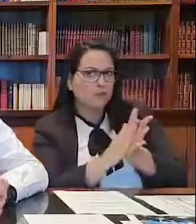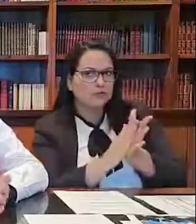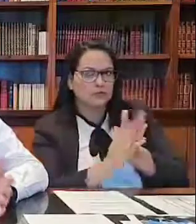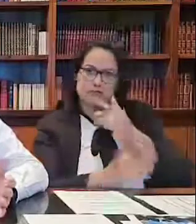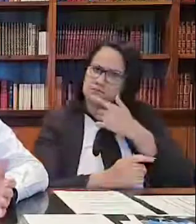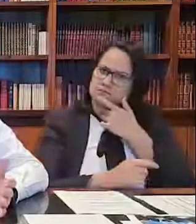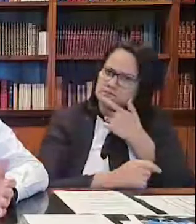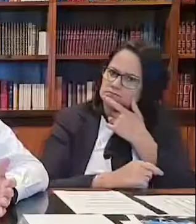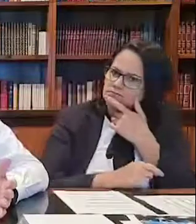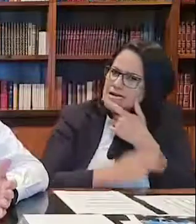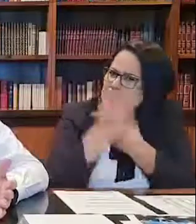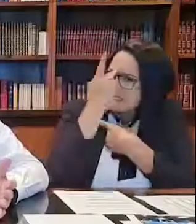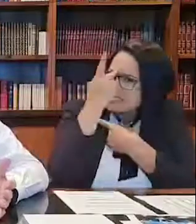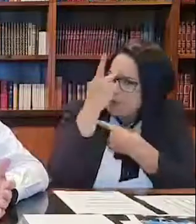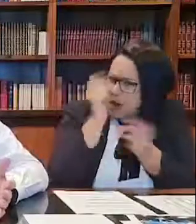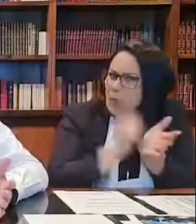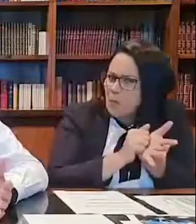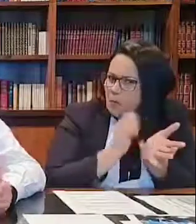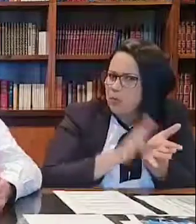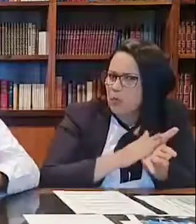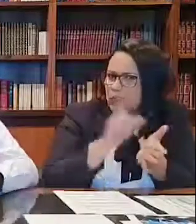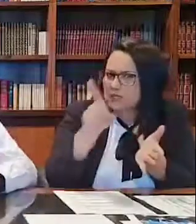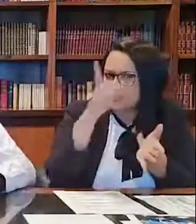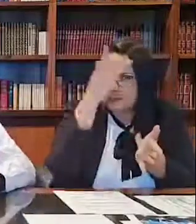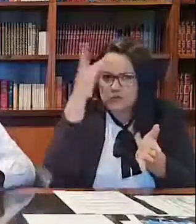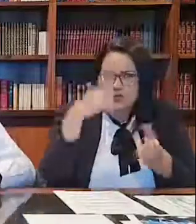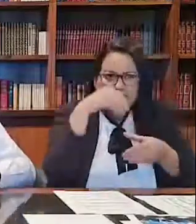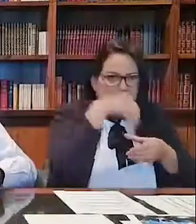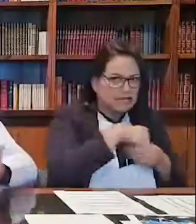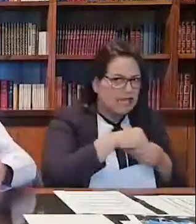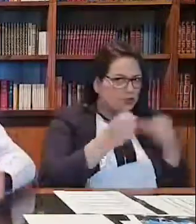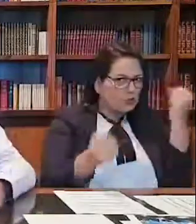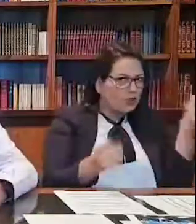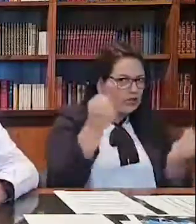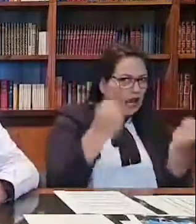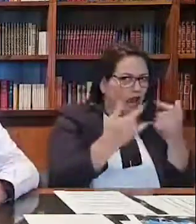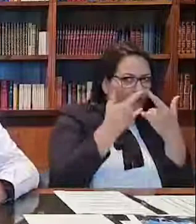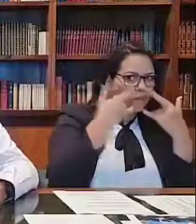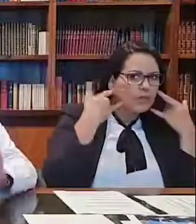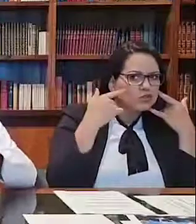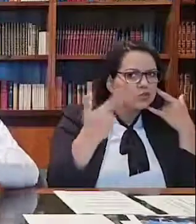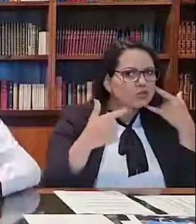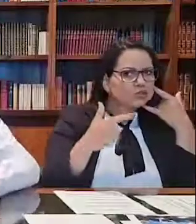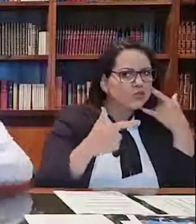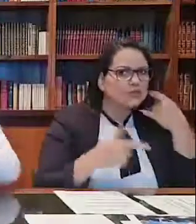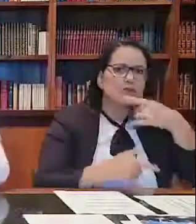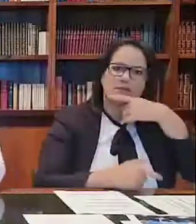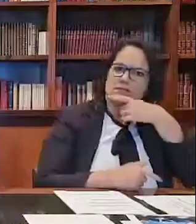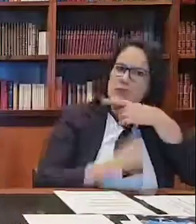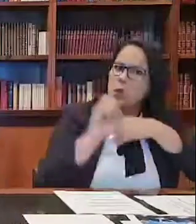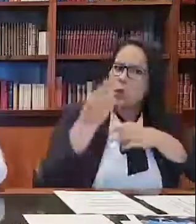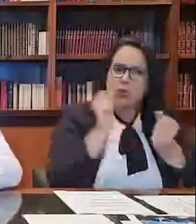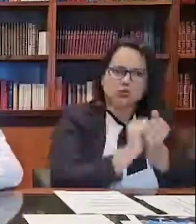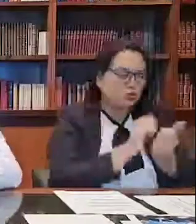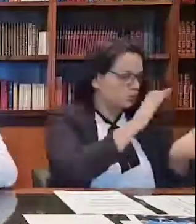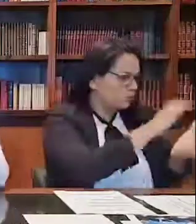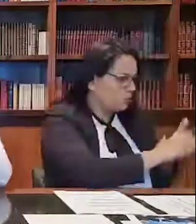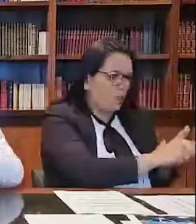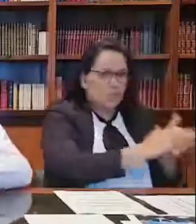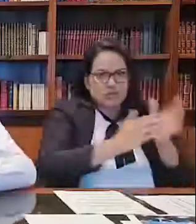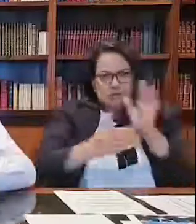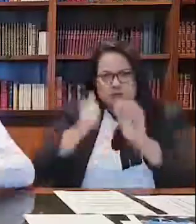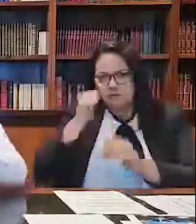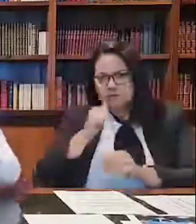É ué São Paulo tá multando quem tá no teu carro Deixa o carro sem máscara ou tá dando seu carro com a sua esposa